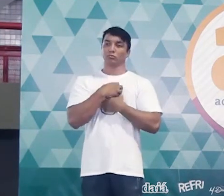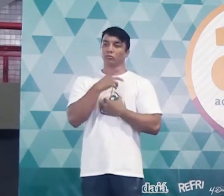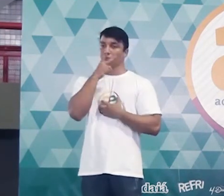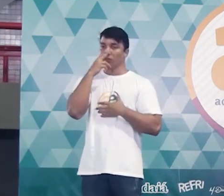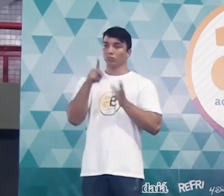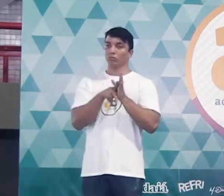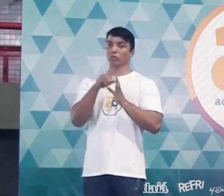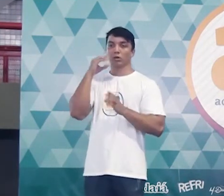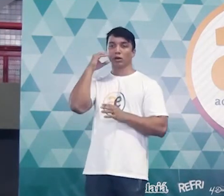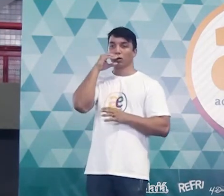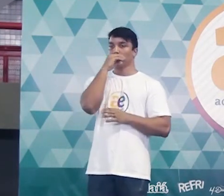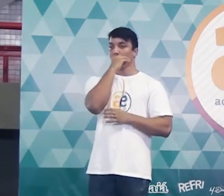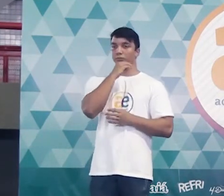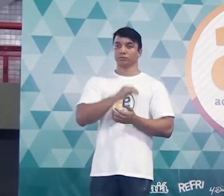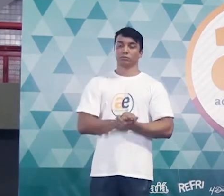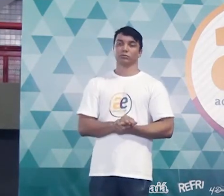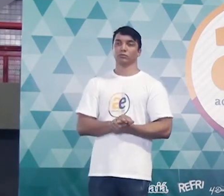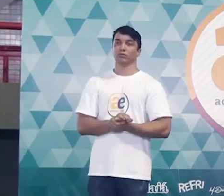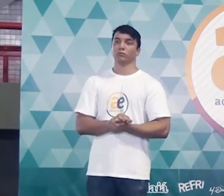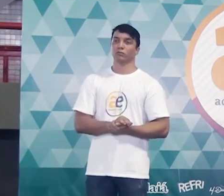calor.